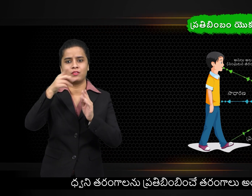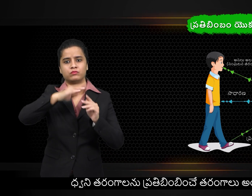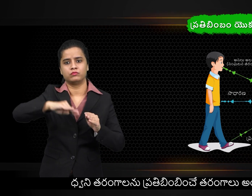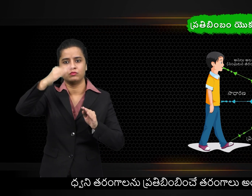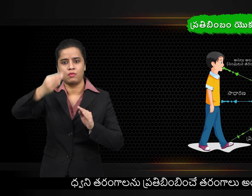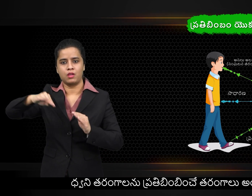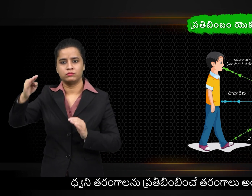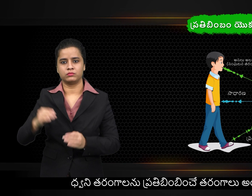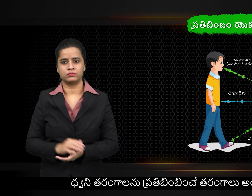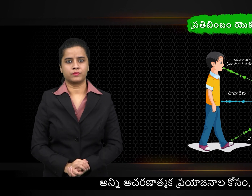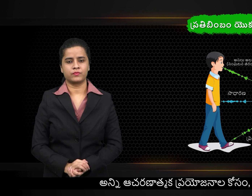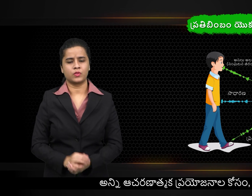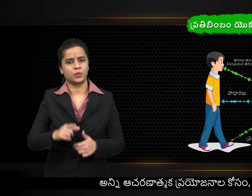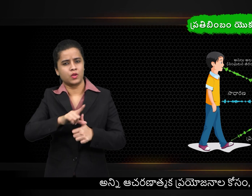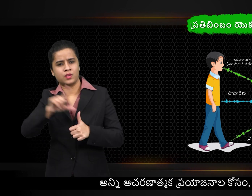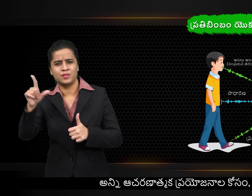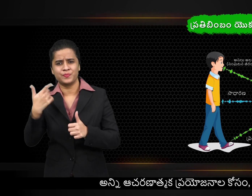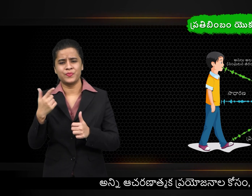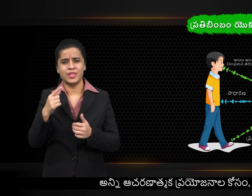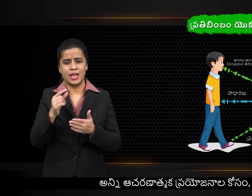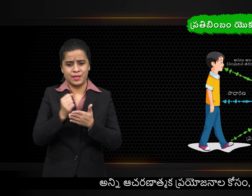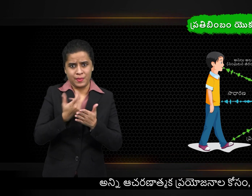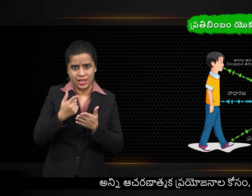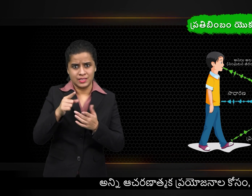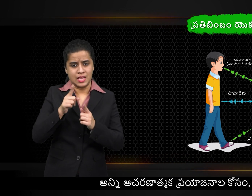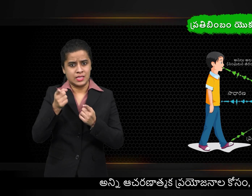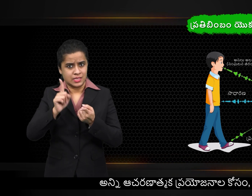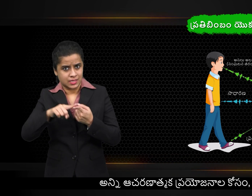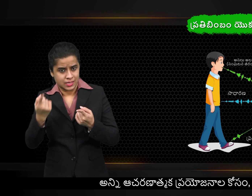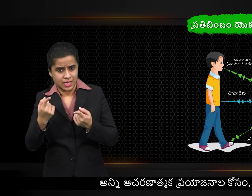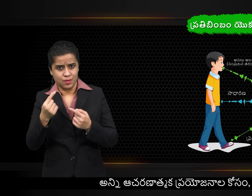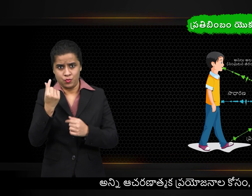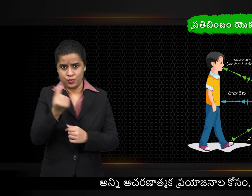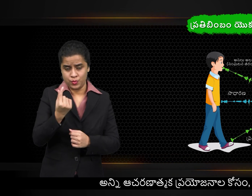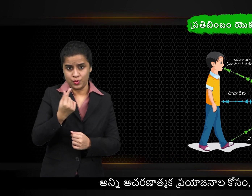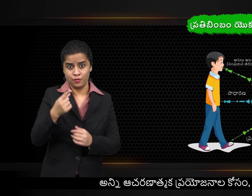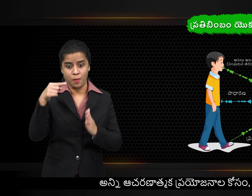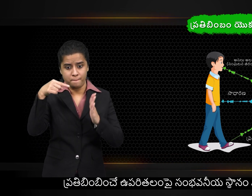అంటారు. అన్ని ఆచరణాత్మక ప్రయోజనాల కోసం